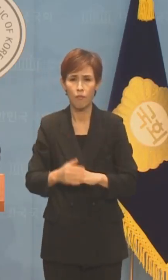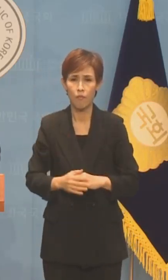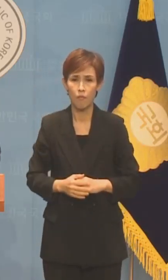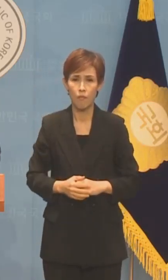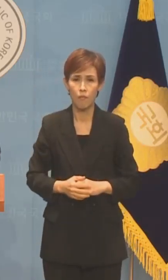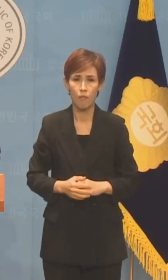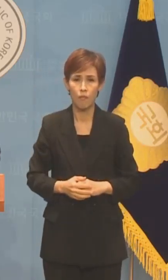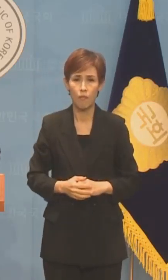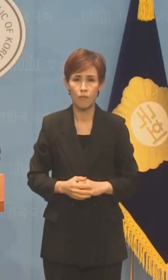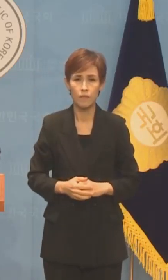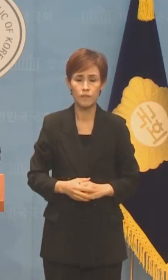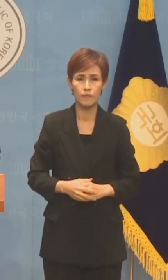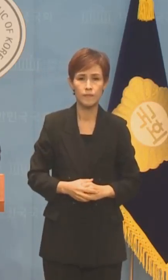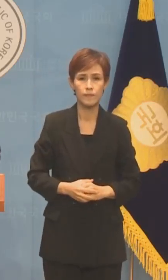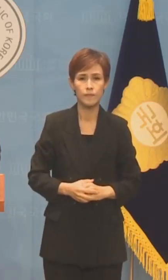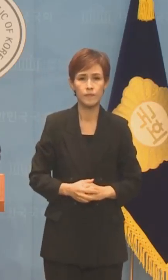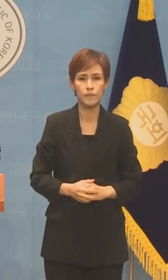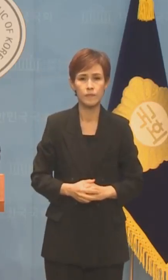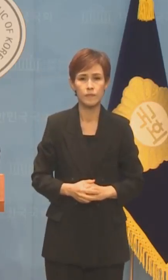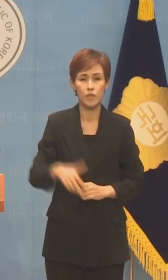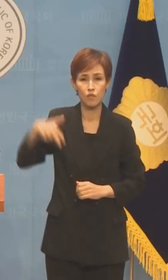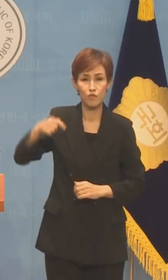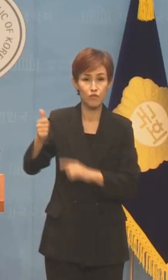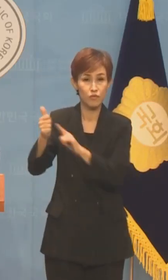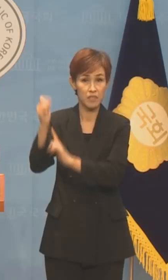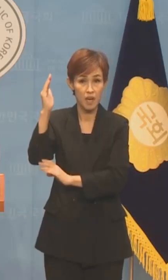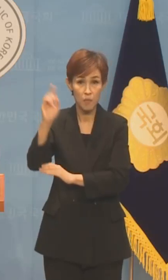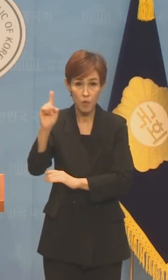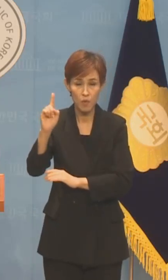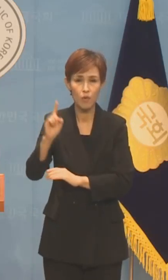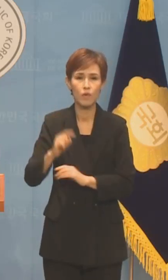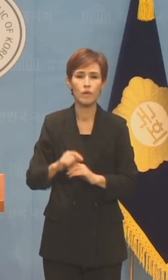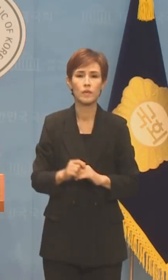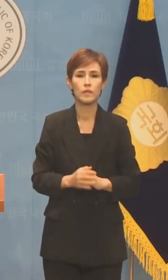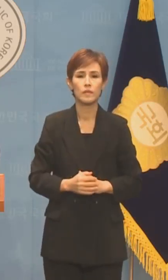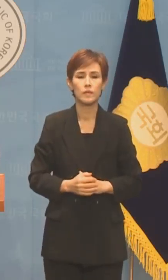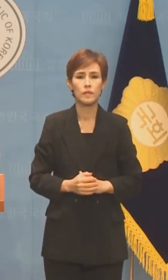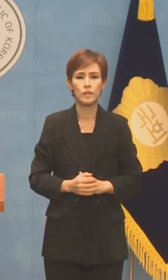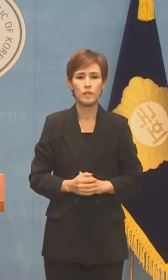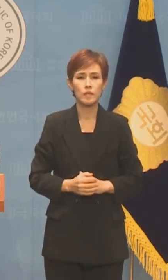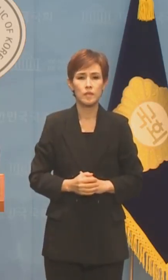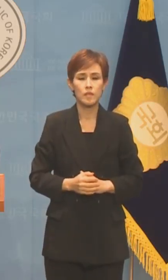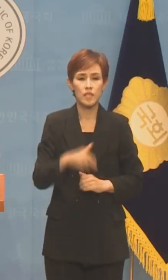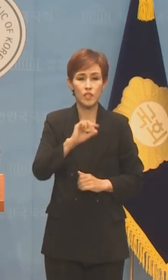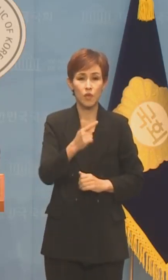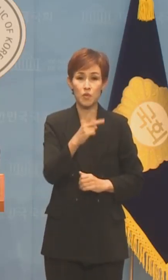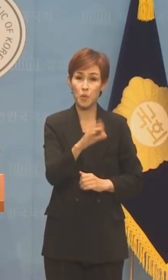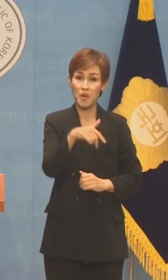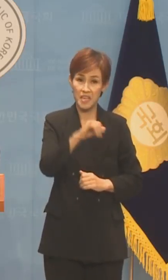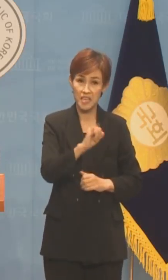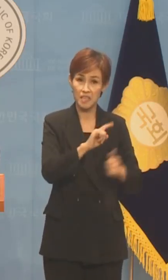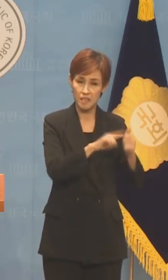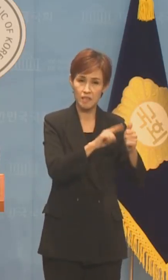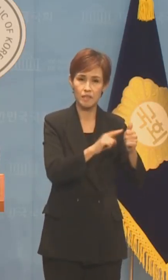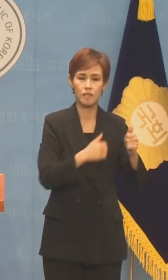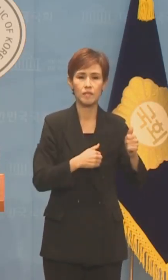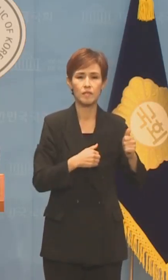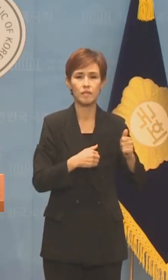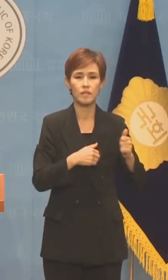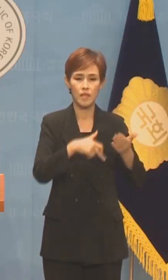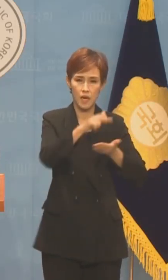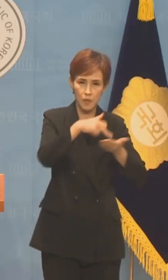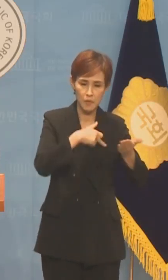하여 다시 하겠습니다. 주진우 의원은 기자회견에서 민주당 전용기 의원은 카카오톡,